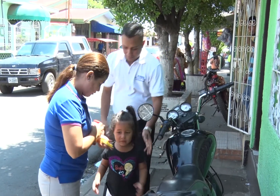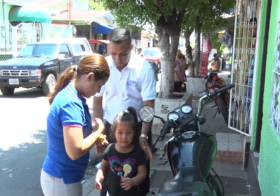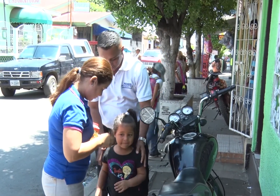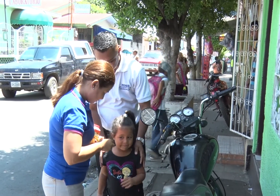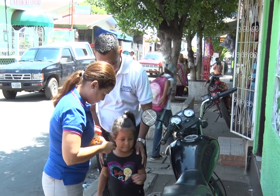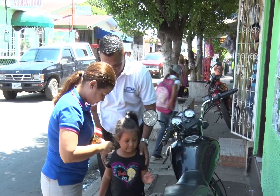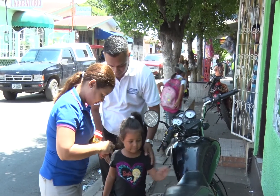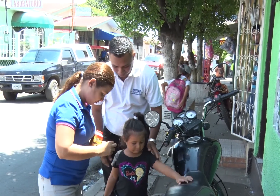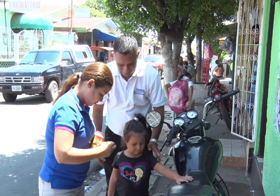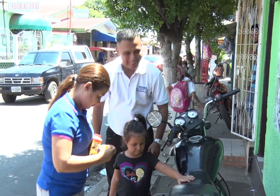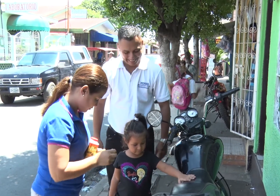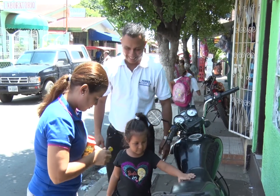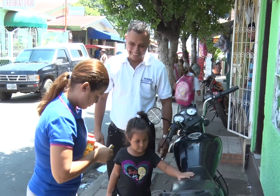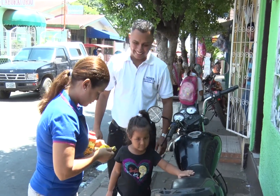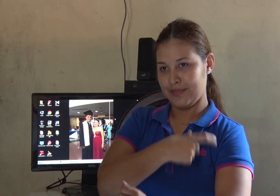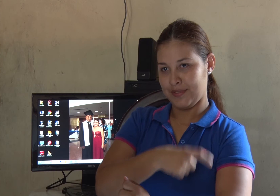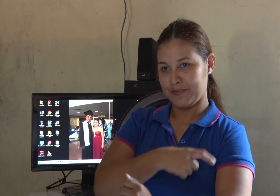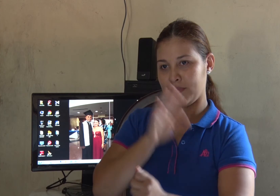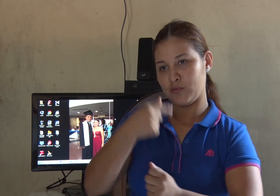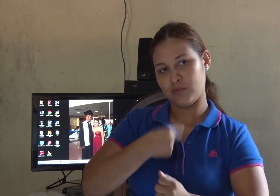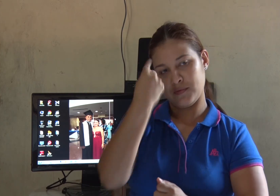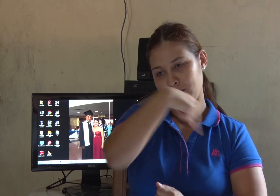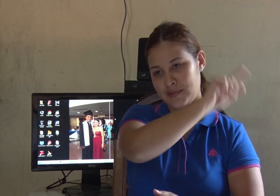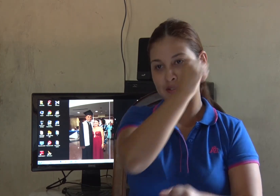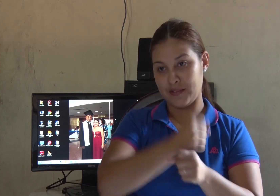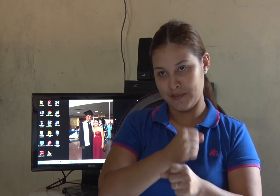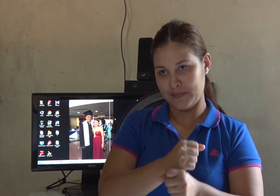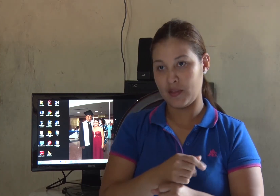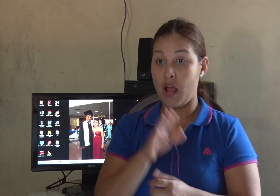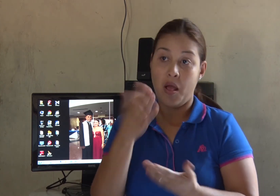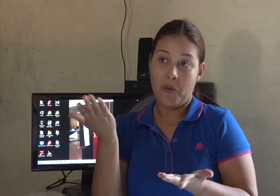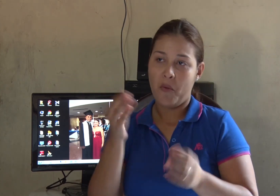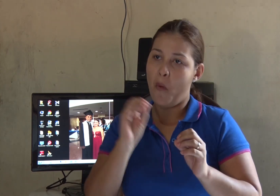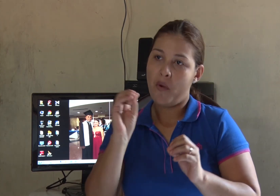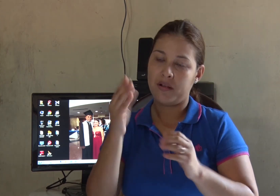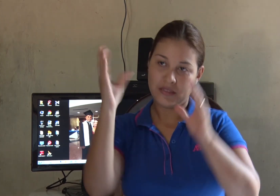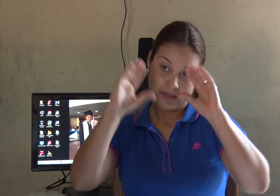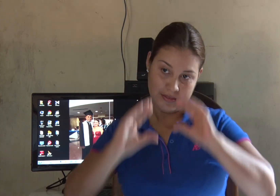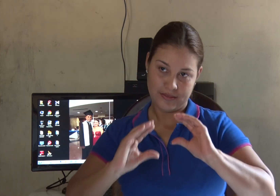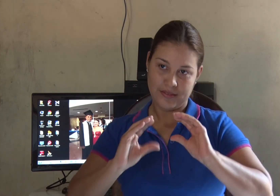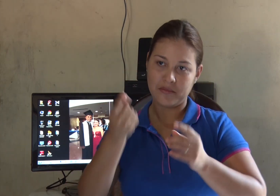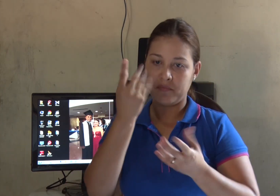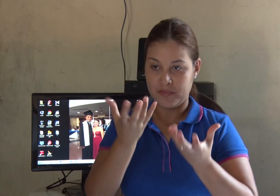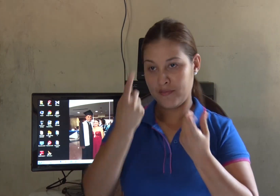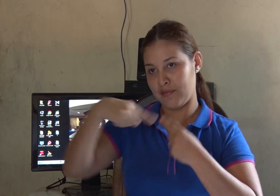levanto normal, preparo la comida, les doy de comer, después él se lleva a la niña a la escuela y yo me voy al